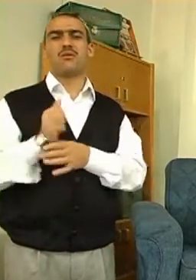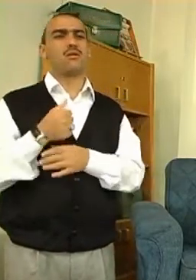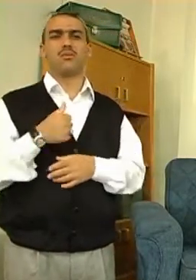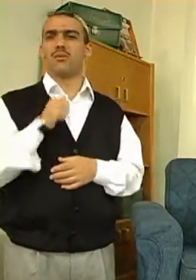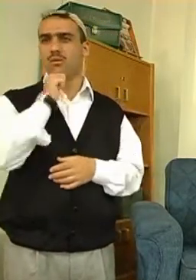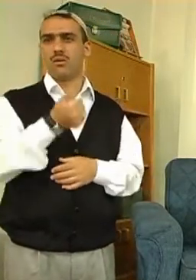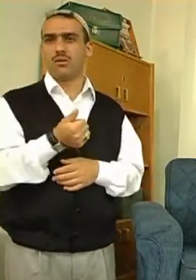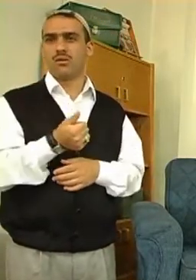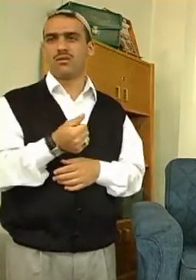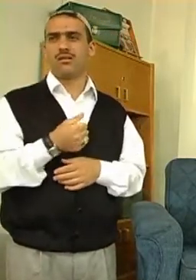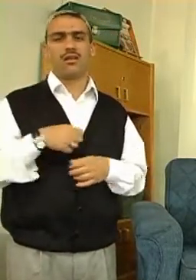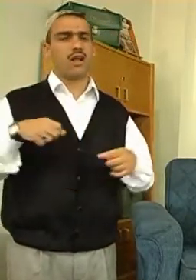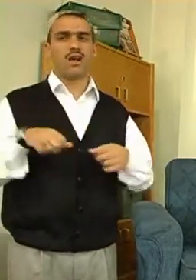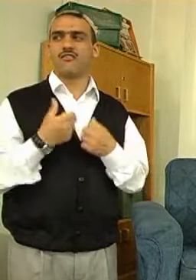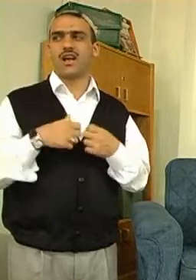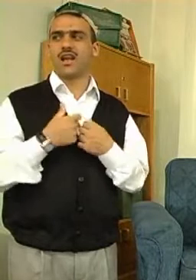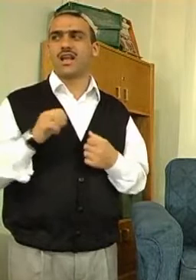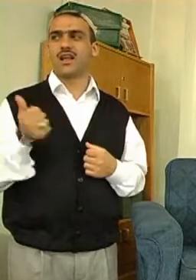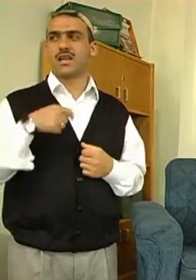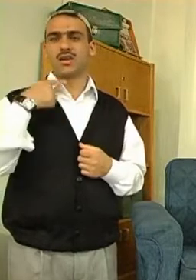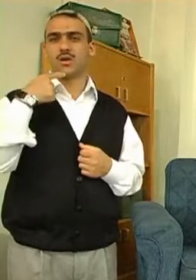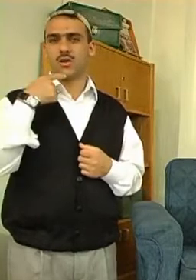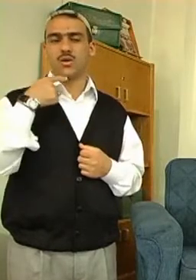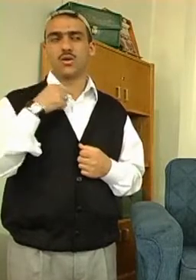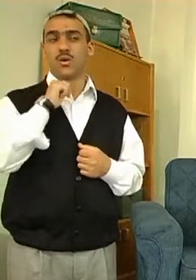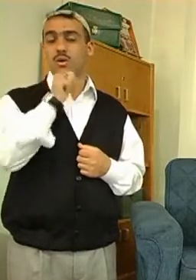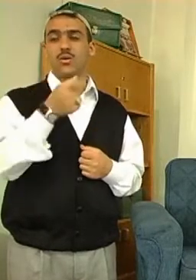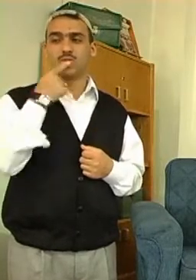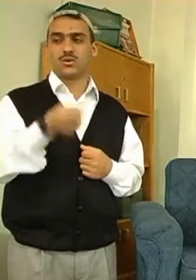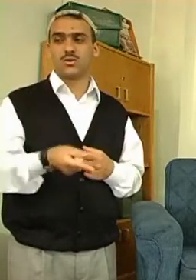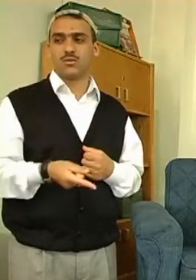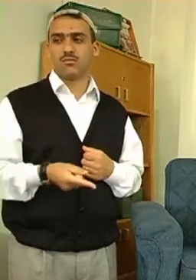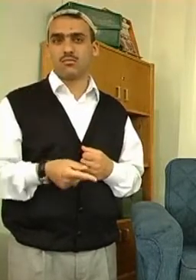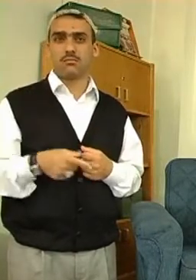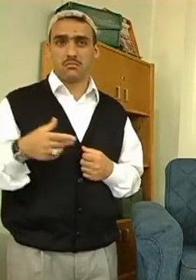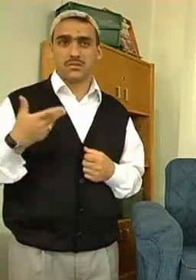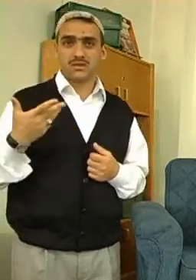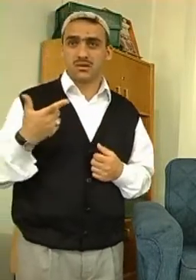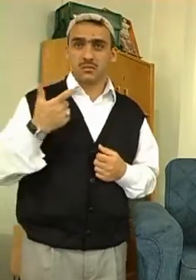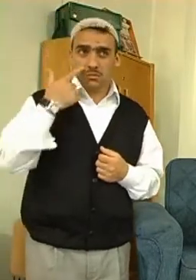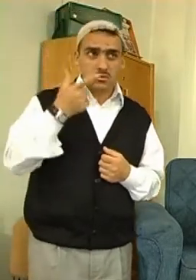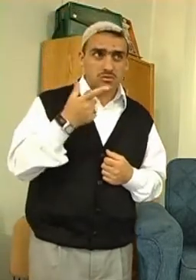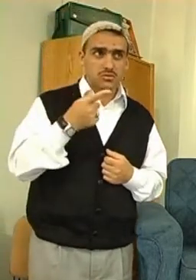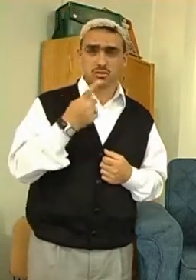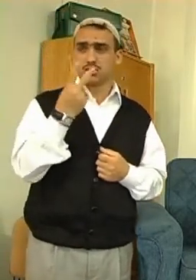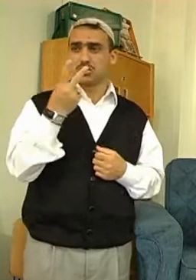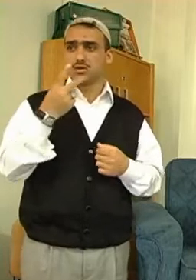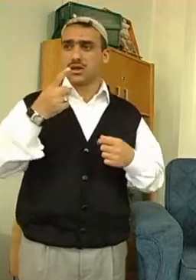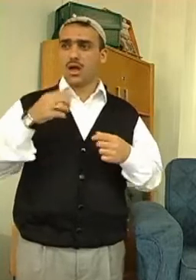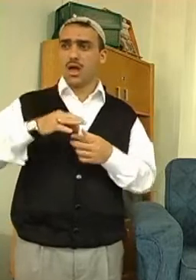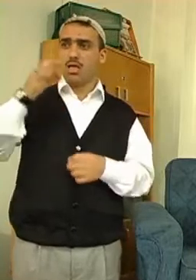yani. Tarla tüm bütün adam öldüren de adam. Dünyanın tümü nizaya değmez diyen de